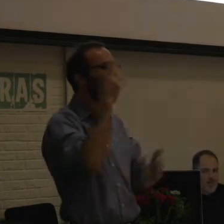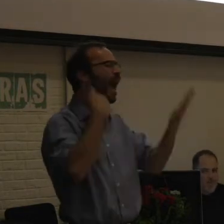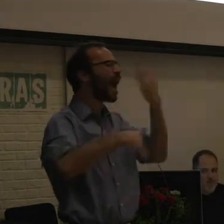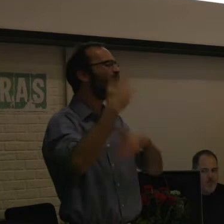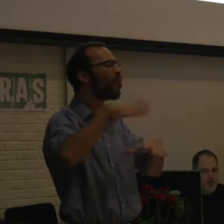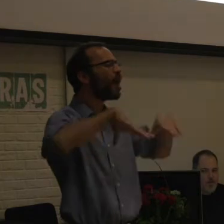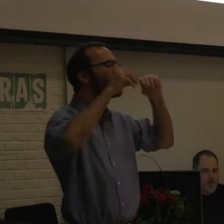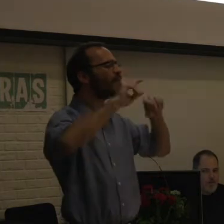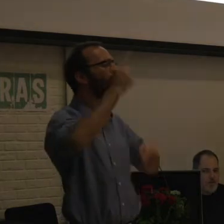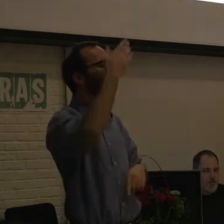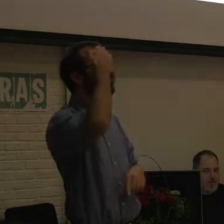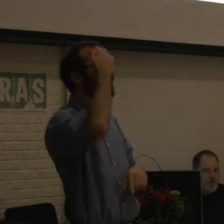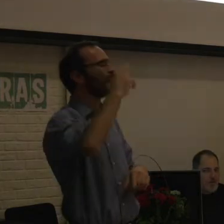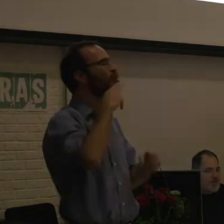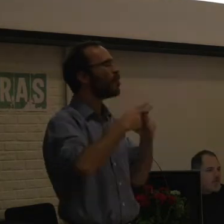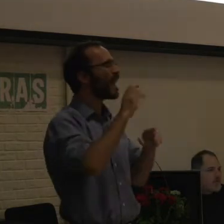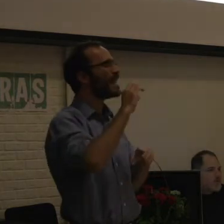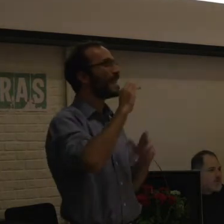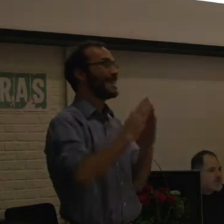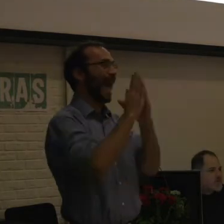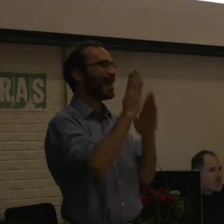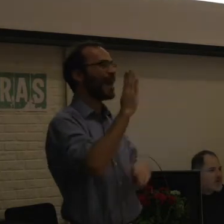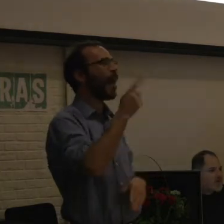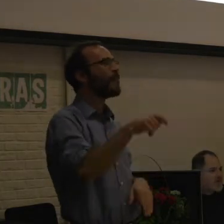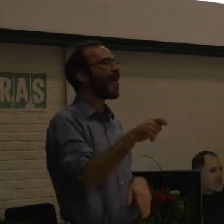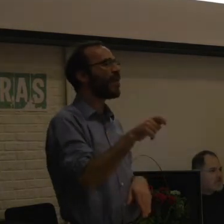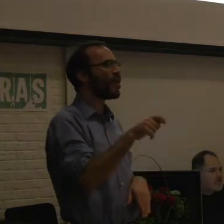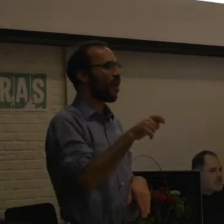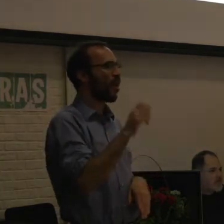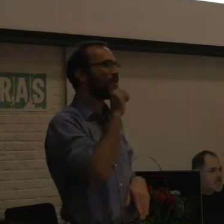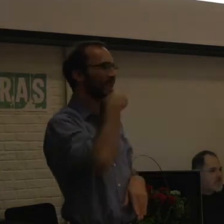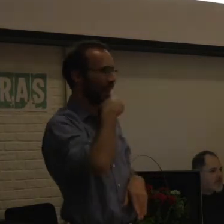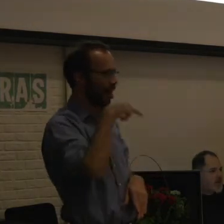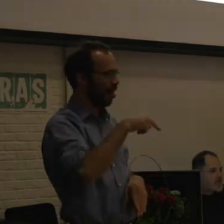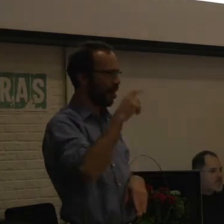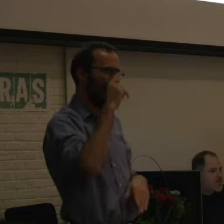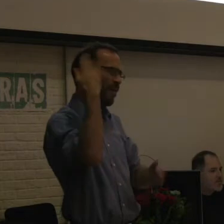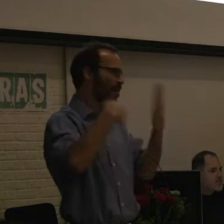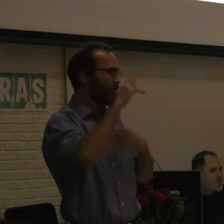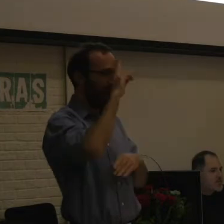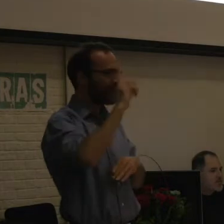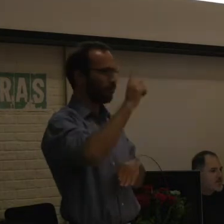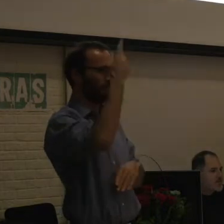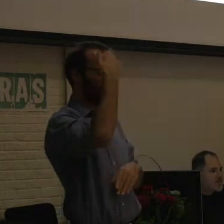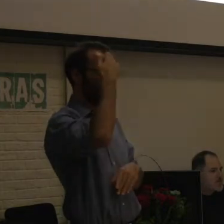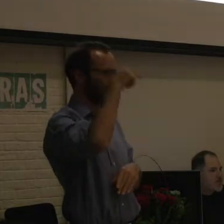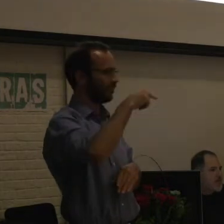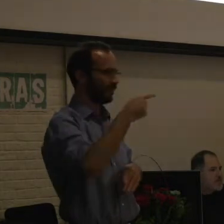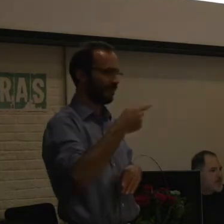San Pedro el Viejo. Y luego, bueno, pues ahí personajes como no podían ser menos San